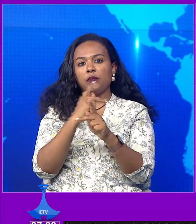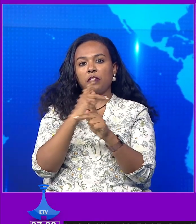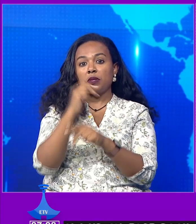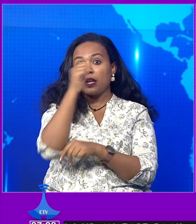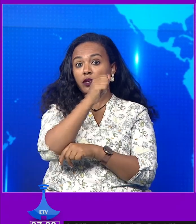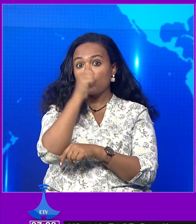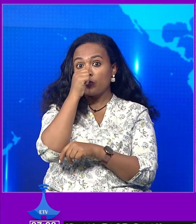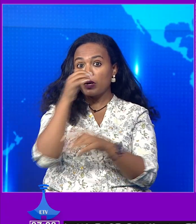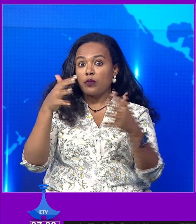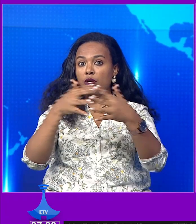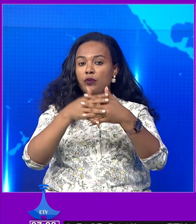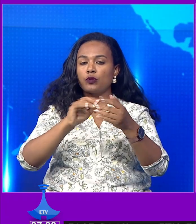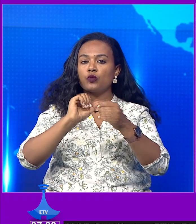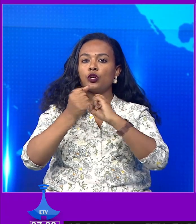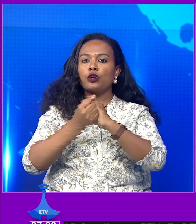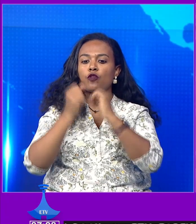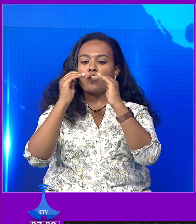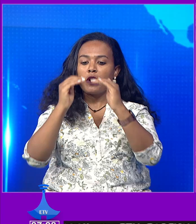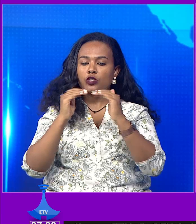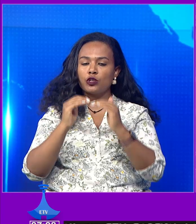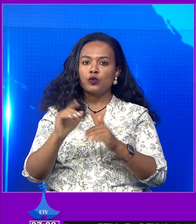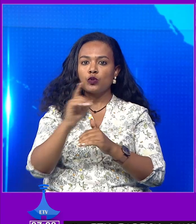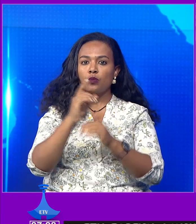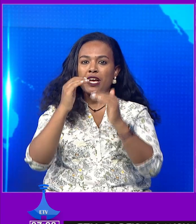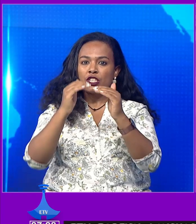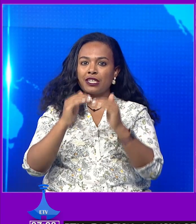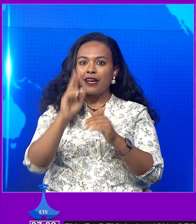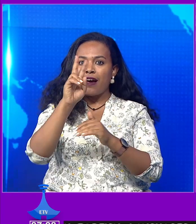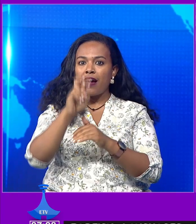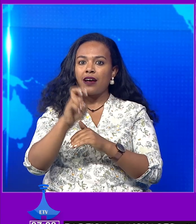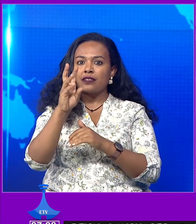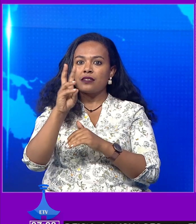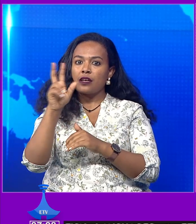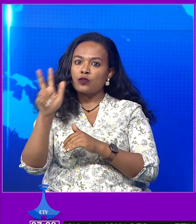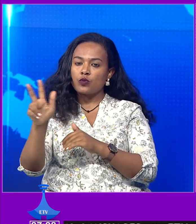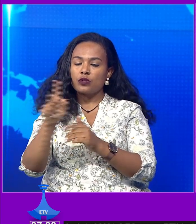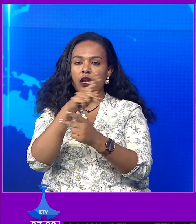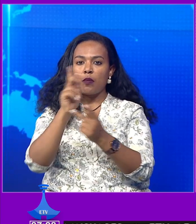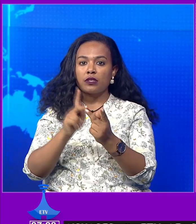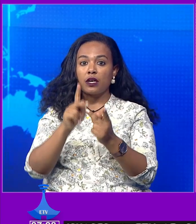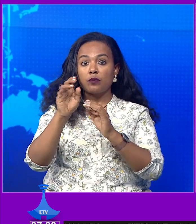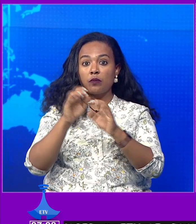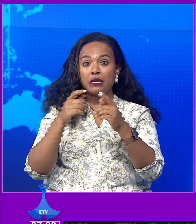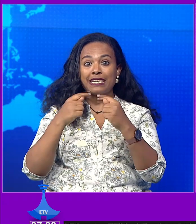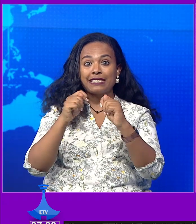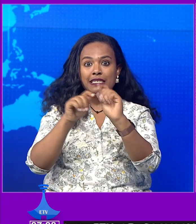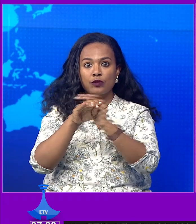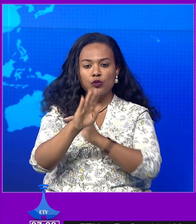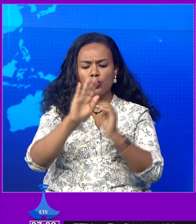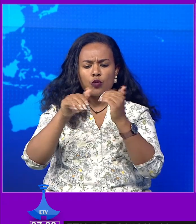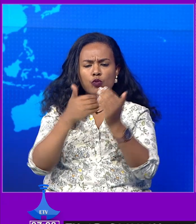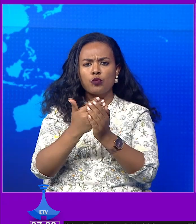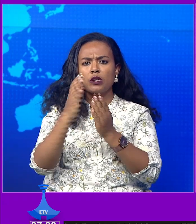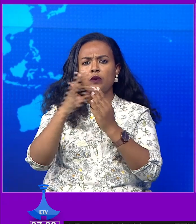ኢትዮጵያም የህብረቱን የሪፎርም አጀንዳዎችም ይሁን የአጀንዳ 2063 ግቦች ለማሳካት በሚደረግ ጥረት ውስጥ ከሁሉም